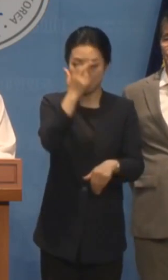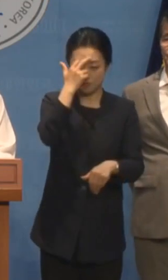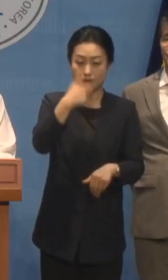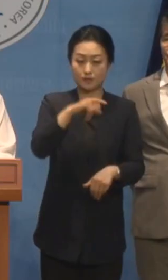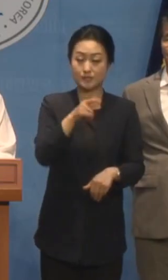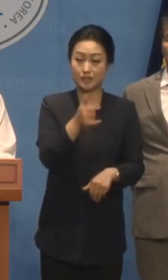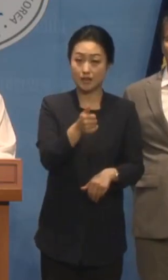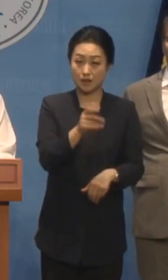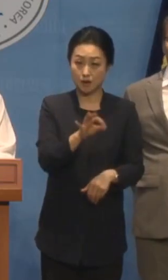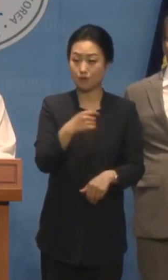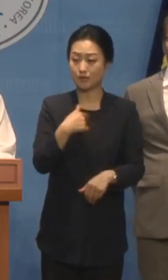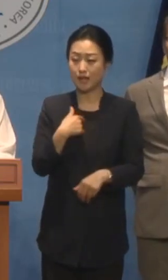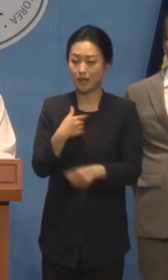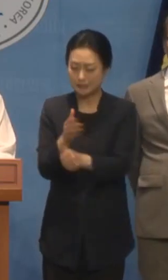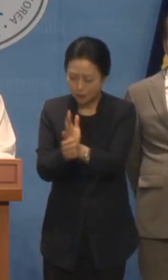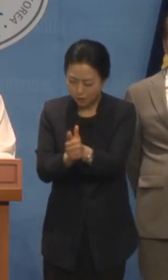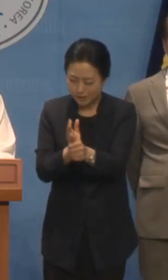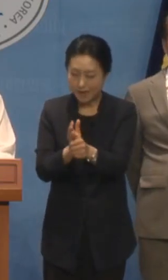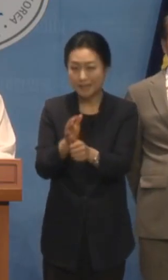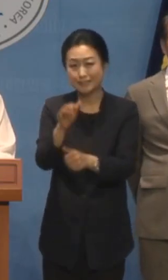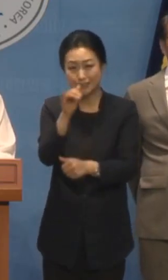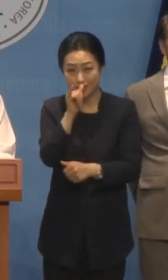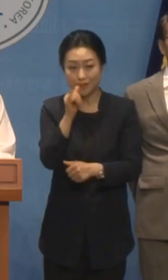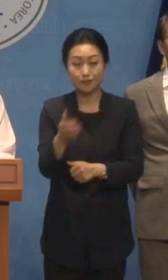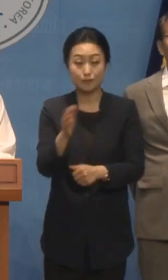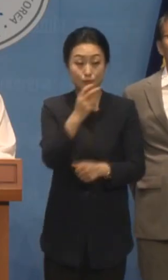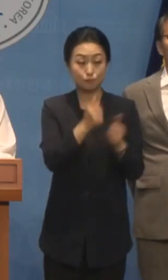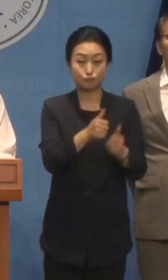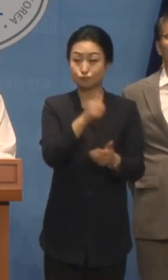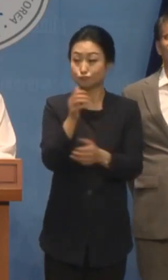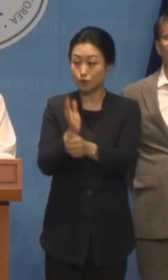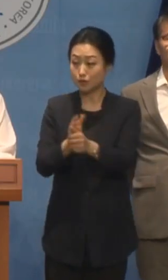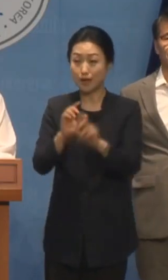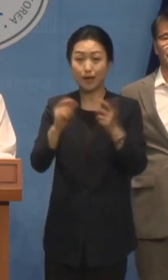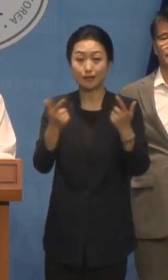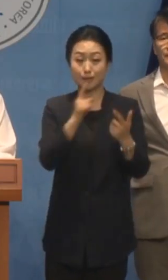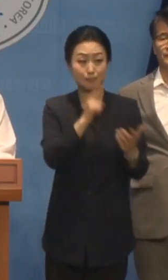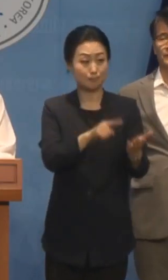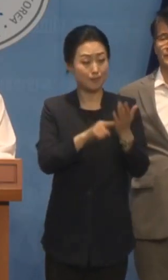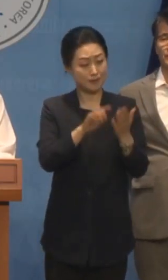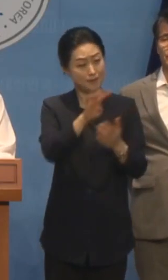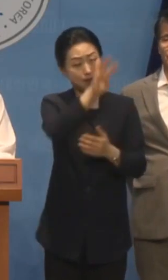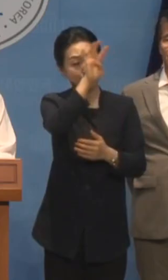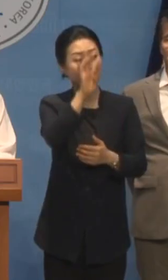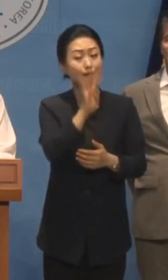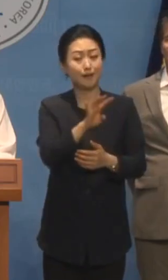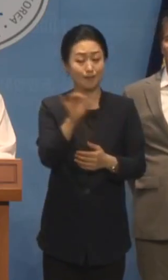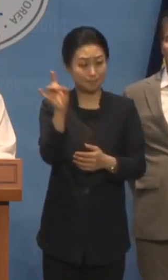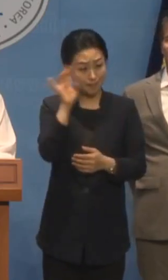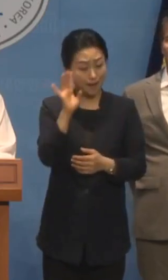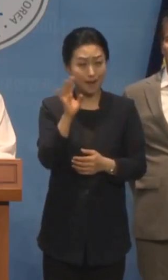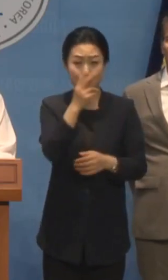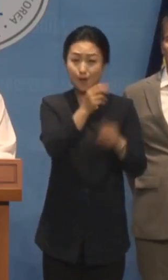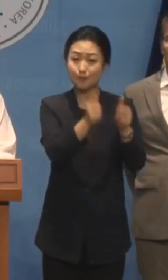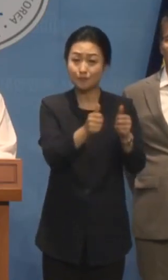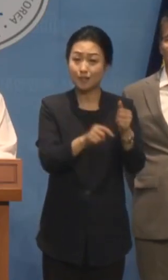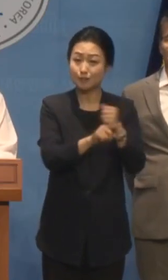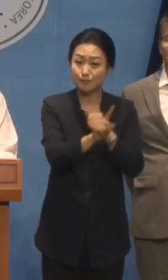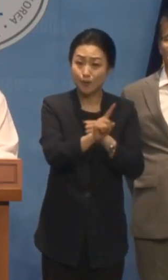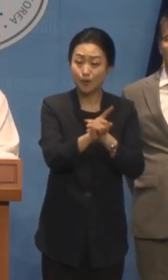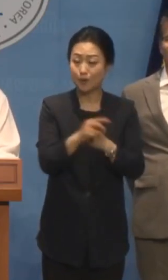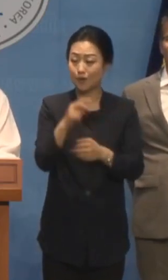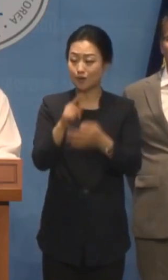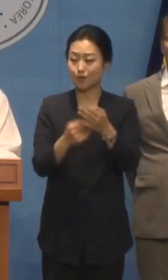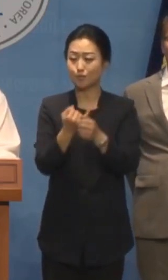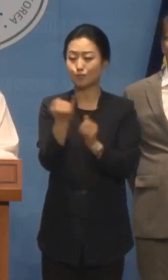청탁을 했다고 고백했음에도 불구하고 검찰이 나서 청탁이 아니라고 주장하는 것은 이례적으로 이는 검찰이